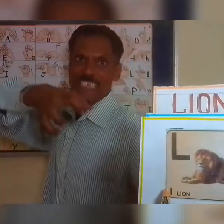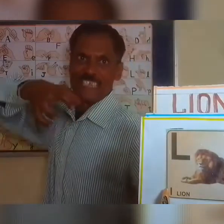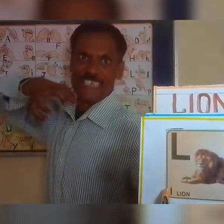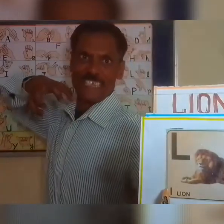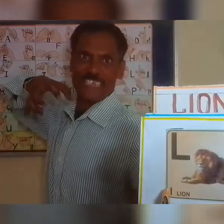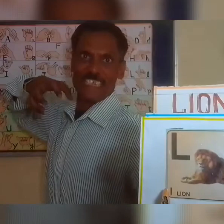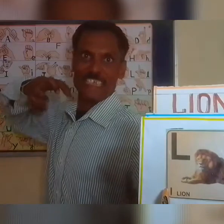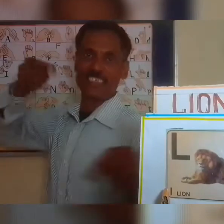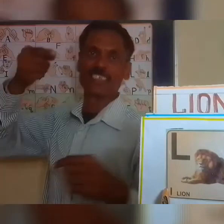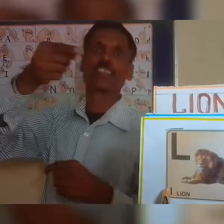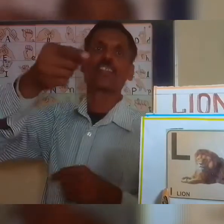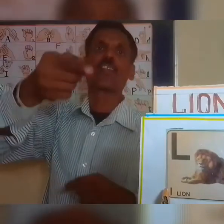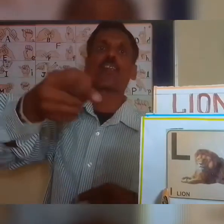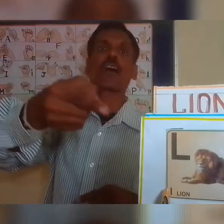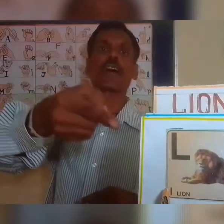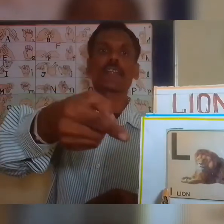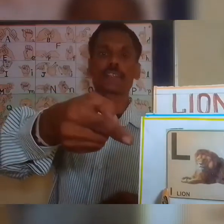N Line